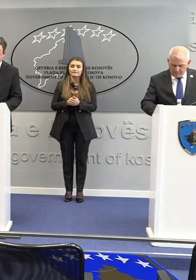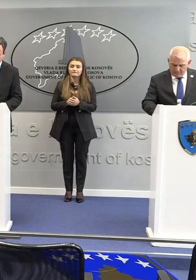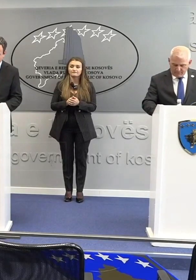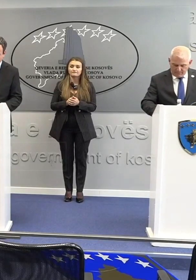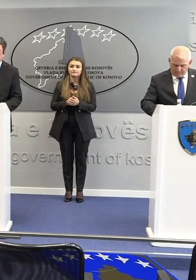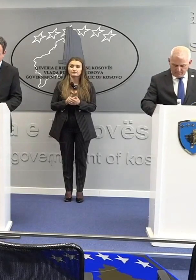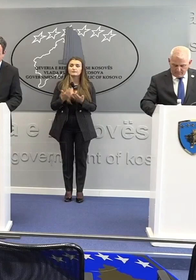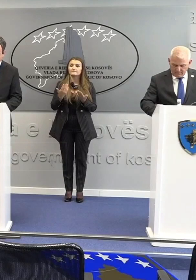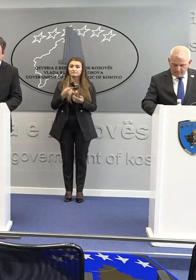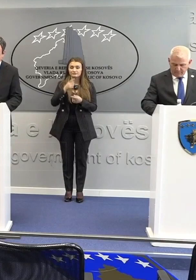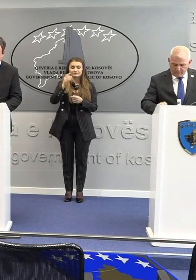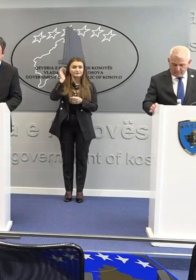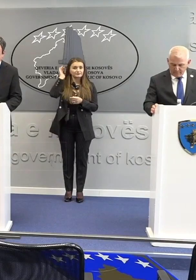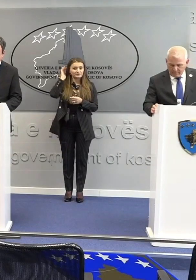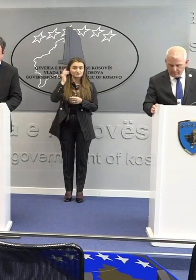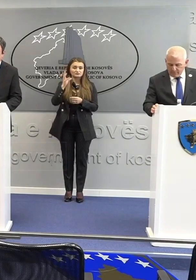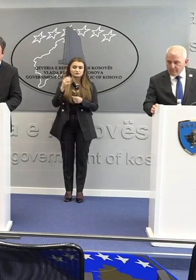Ndërkaq për ministrin Sveçla,